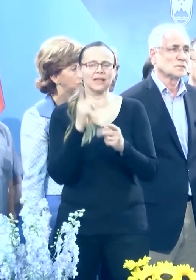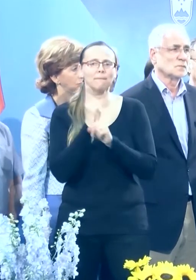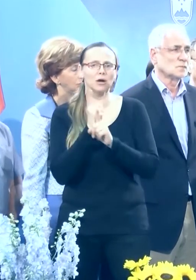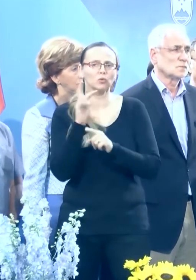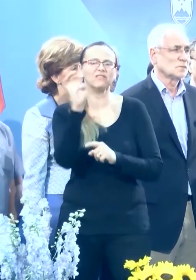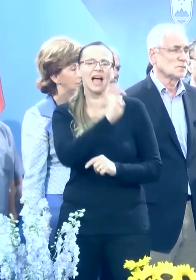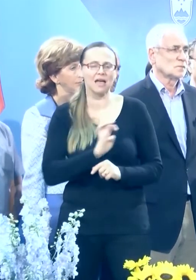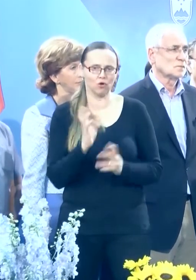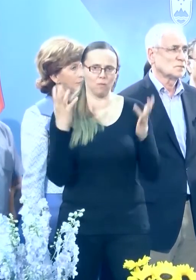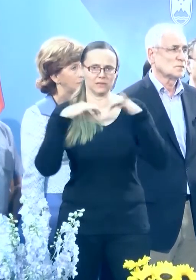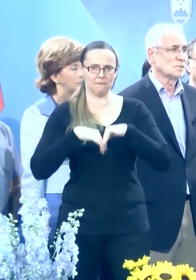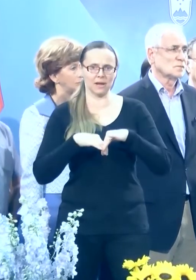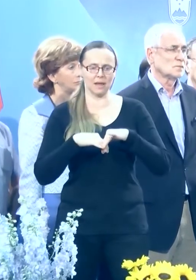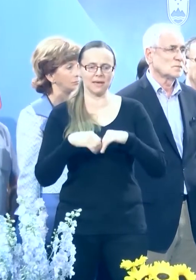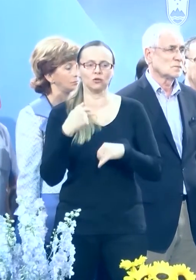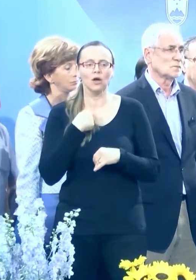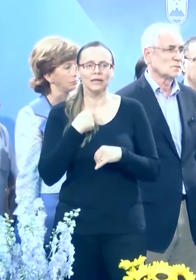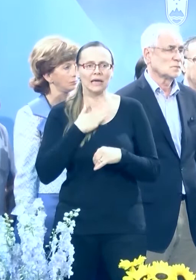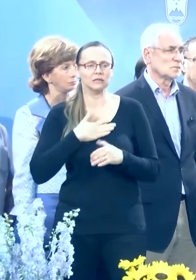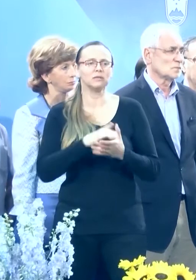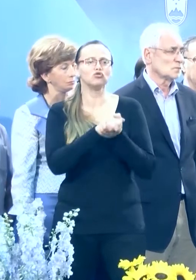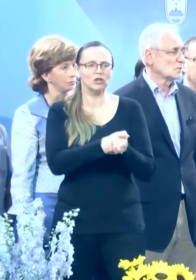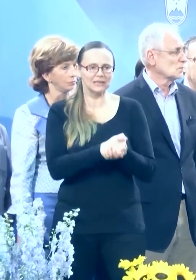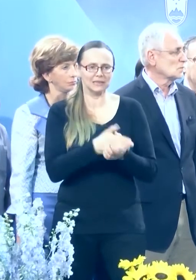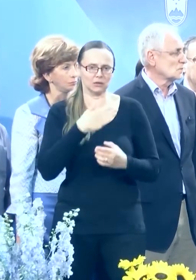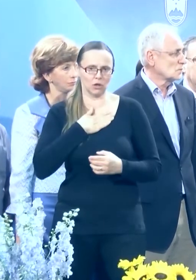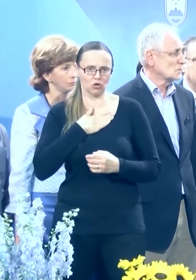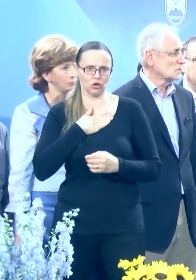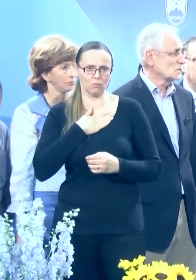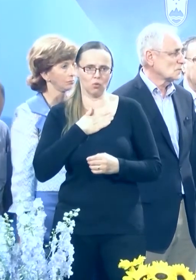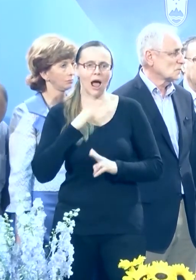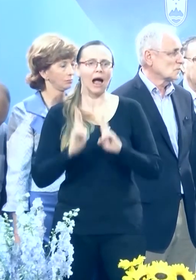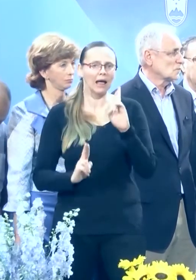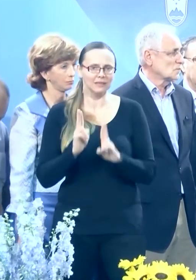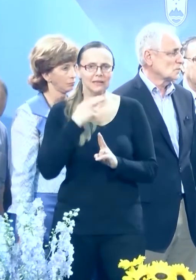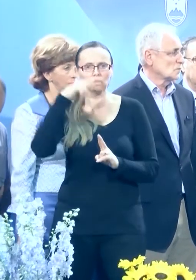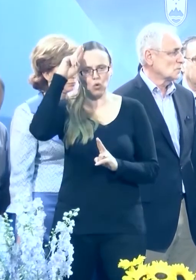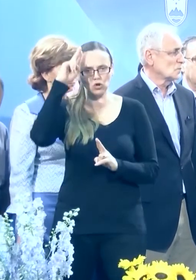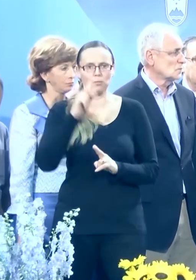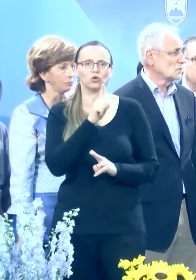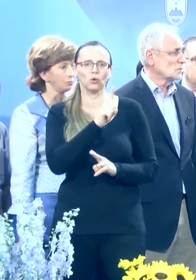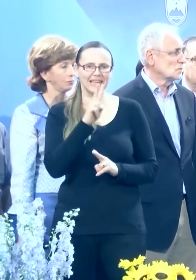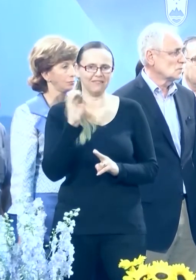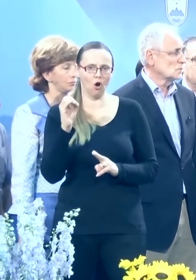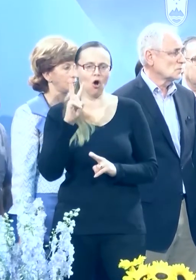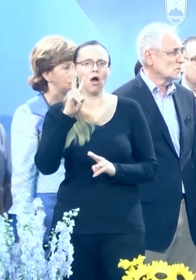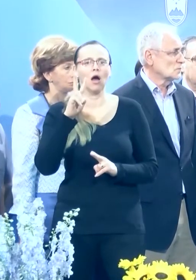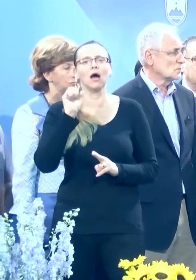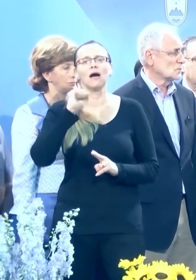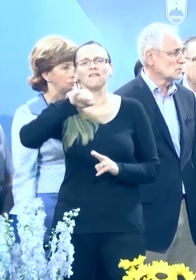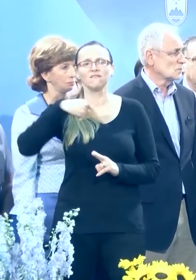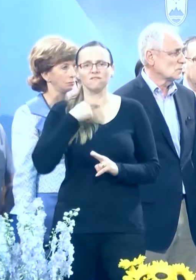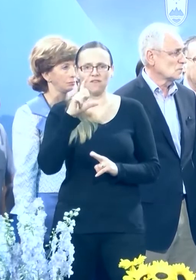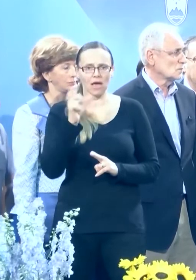Evropskem parlamentu. Jaz bi čestitil našemu kandidatu, gospodu Ivo Vajglu, za